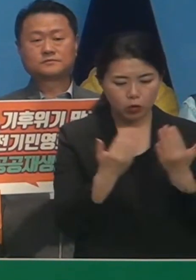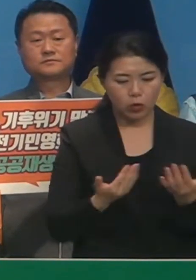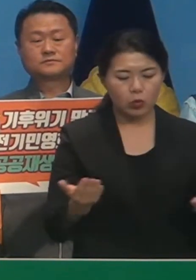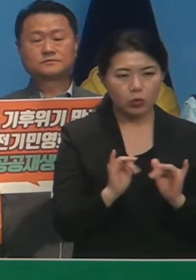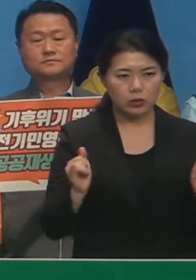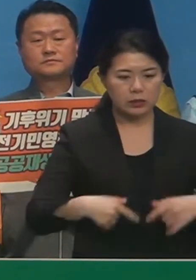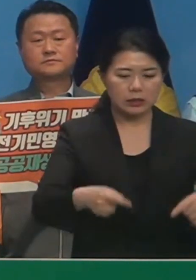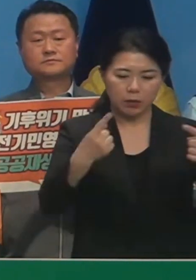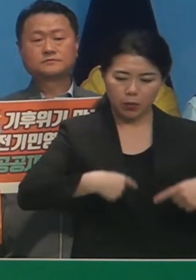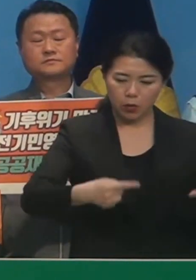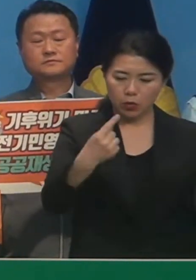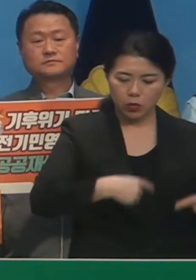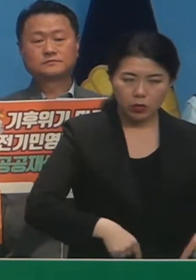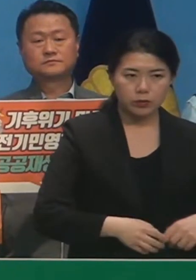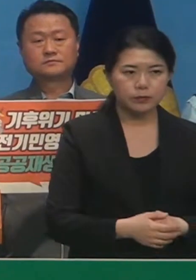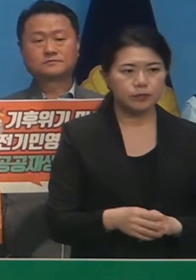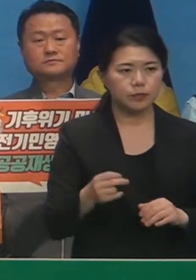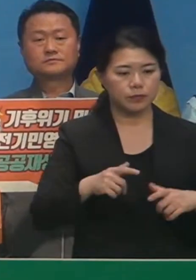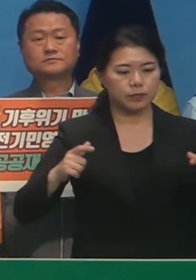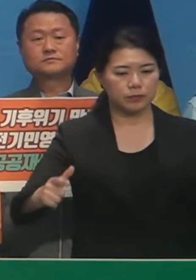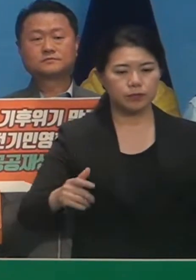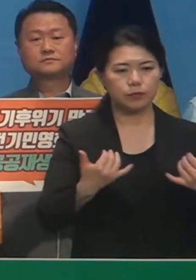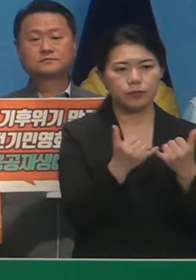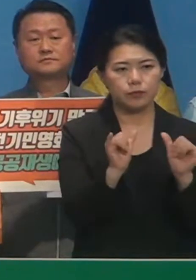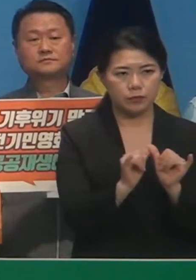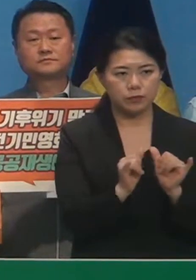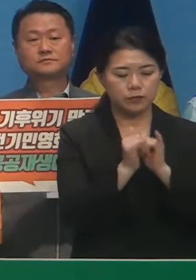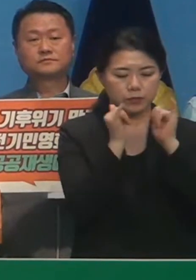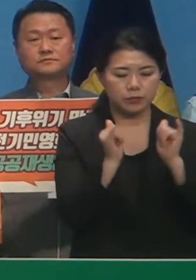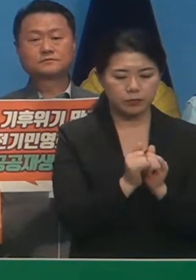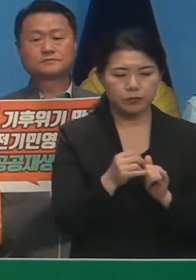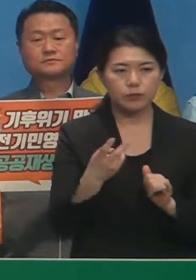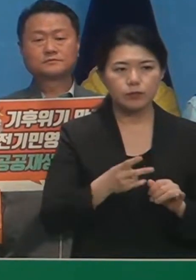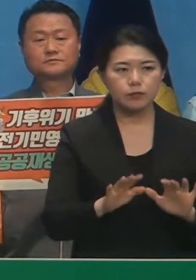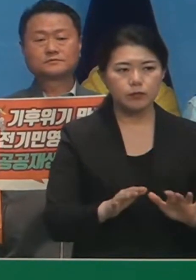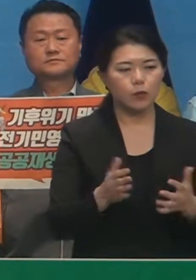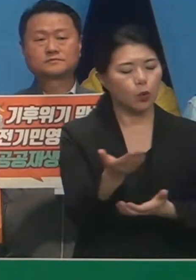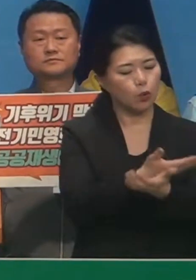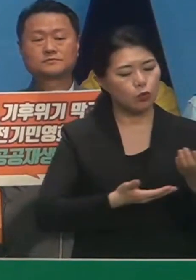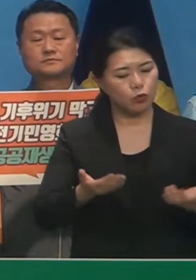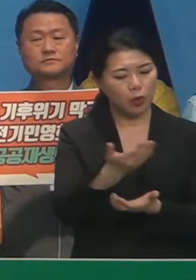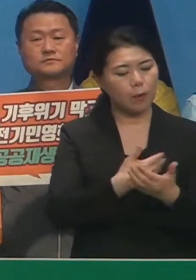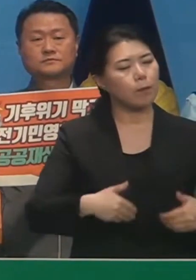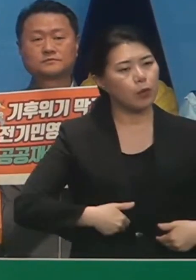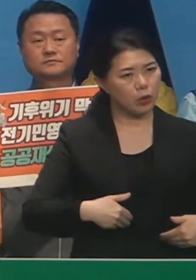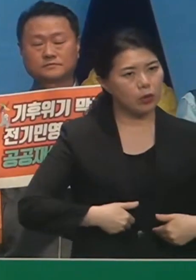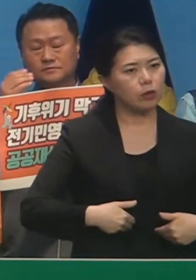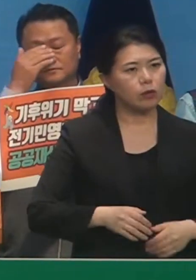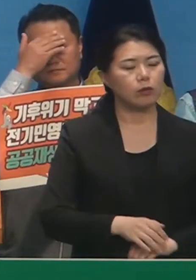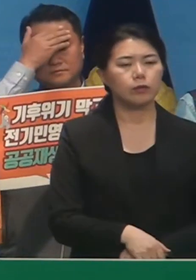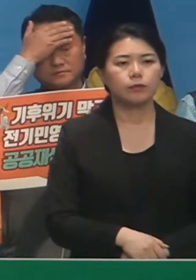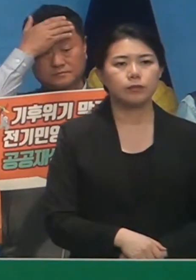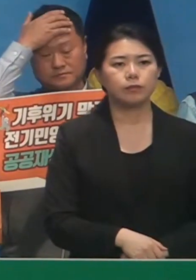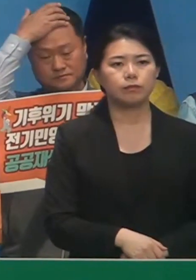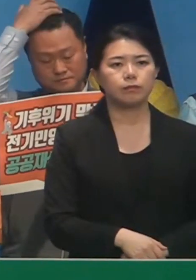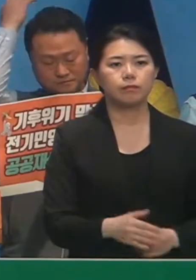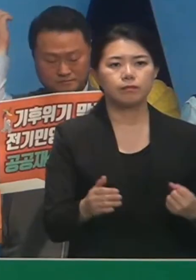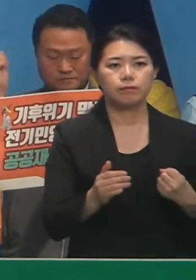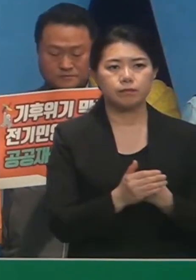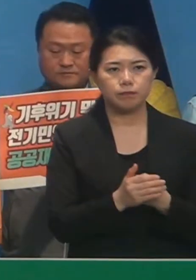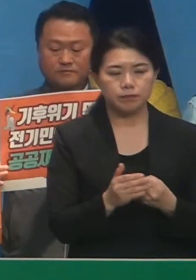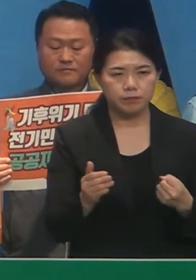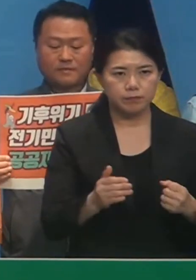노동자들의 참여는 물론 지역 공동체 사회와 공유될 수 있어야 한다고 요구해 왔습니다.